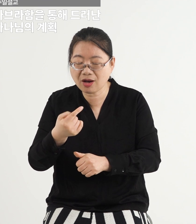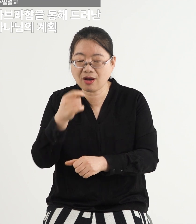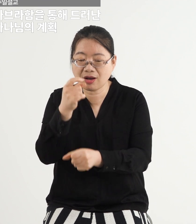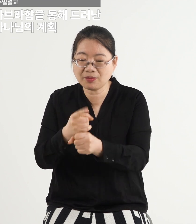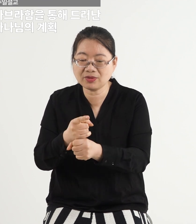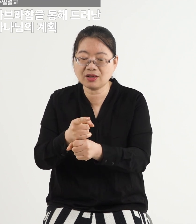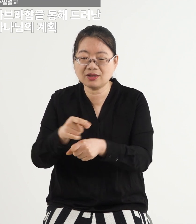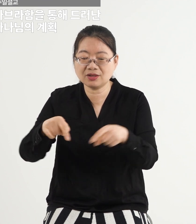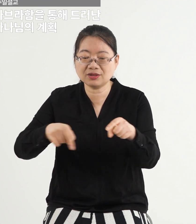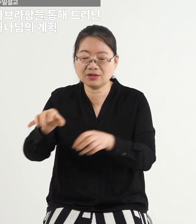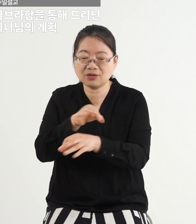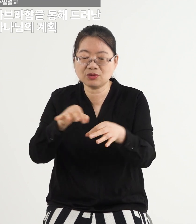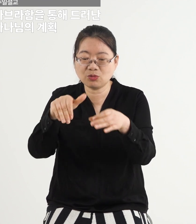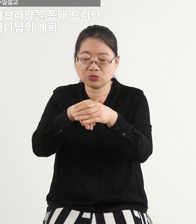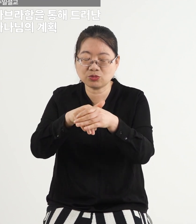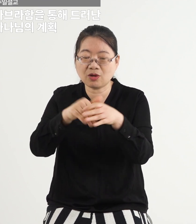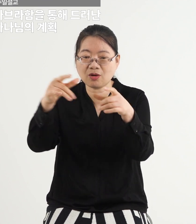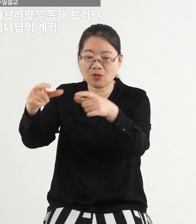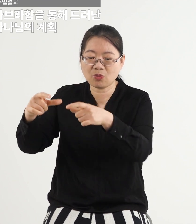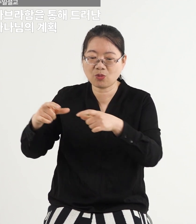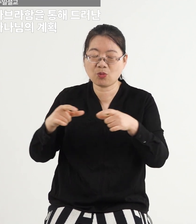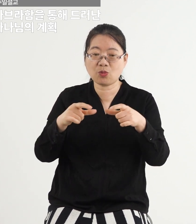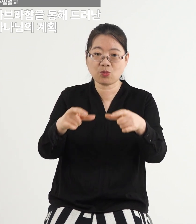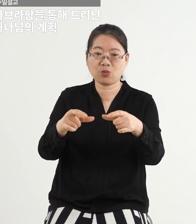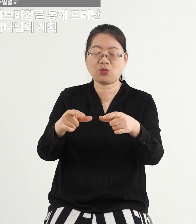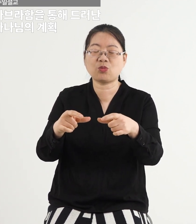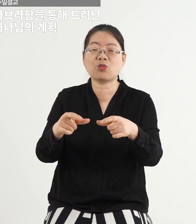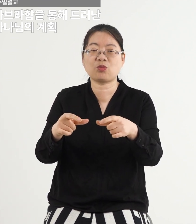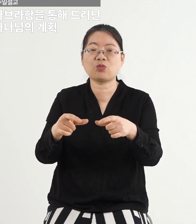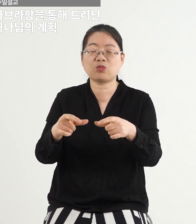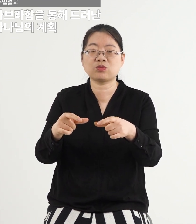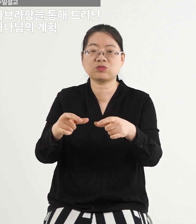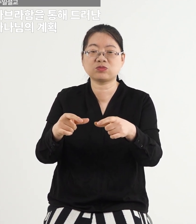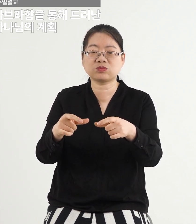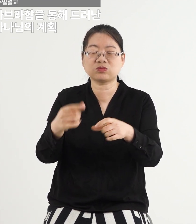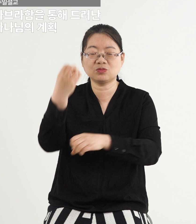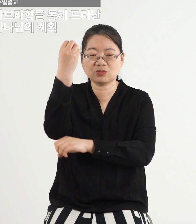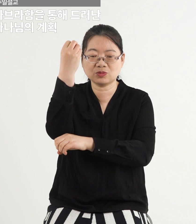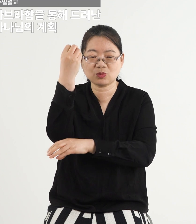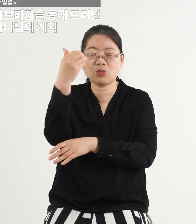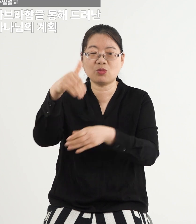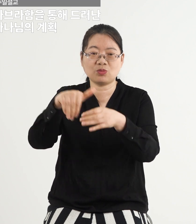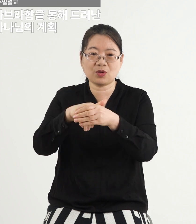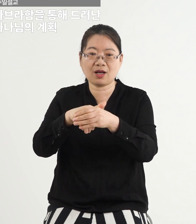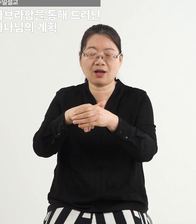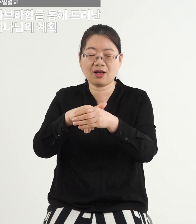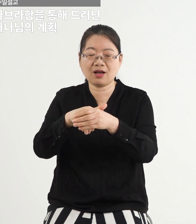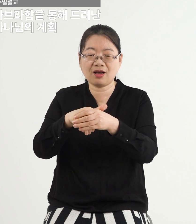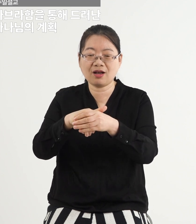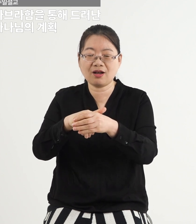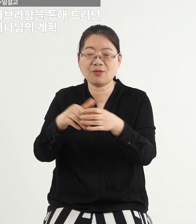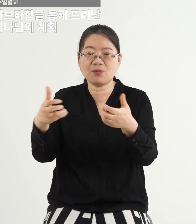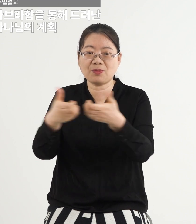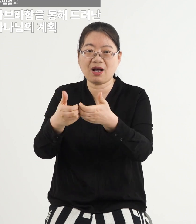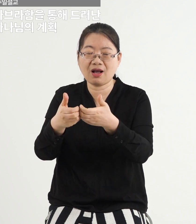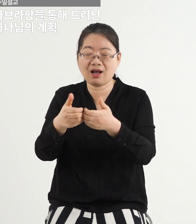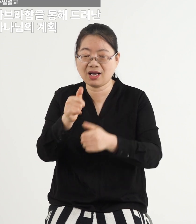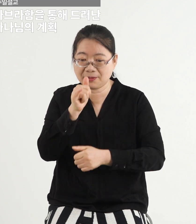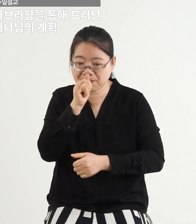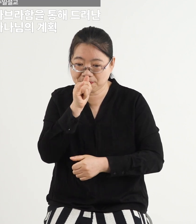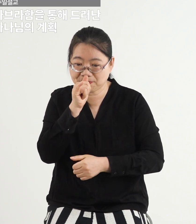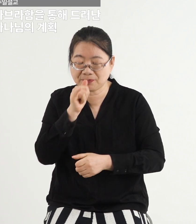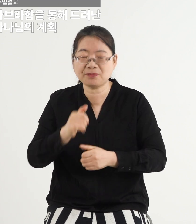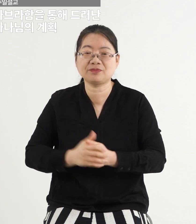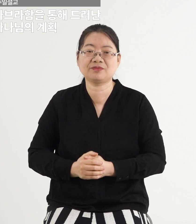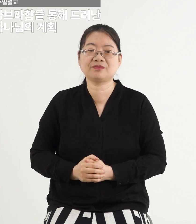정치, 경제, 문화, 종교의 영역에까지 이미 기존 문화가 웅크리고 견고하게 콘크리트를